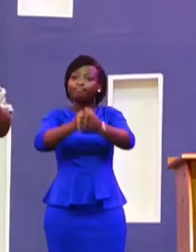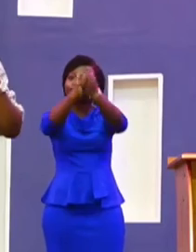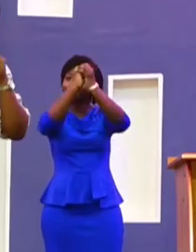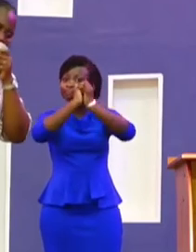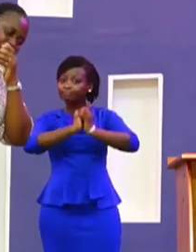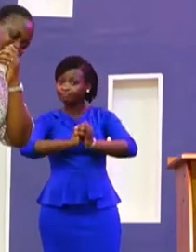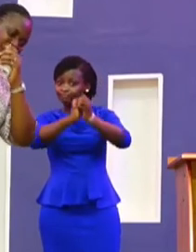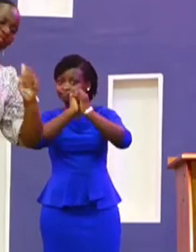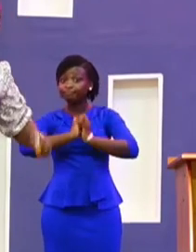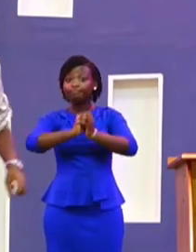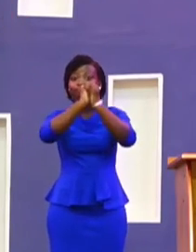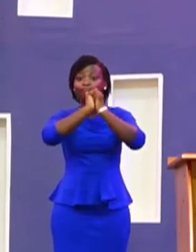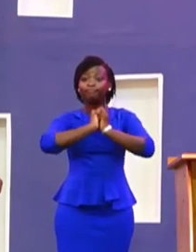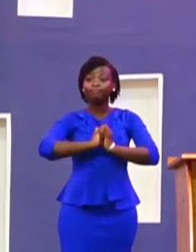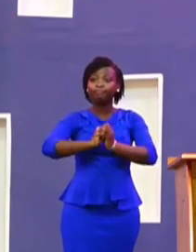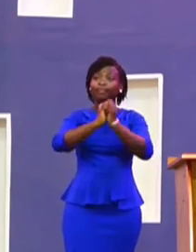lisizibwe,